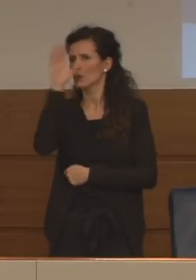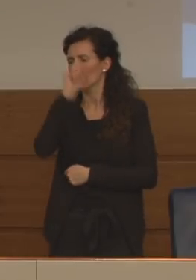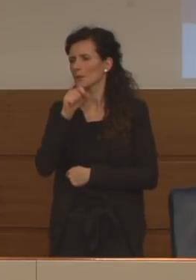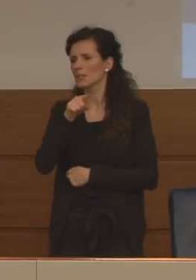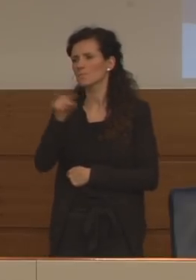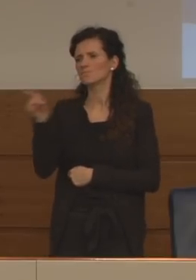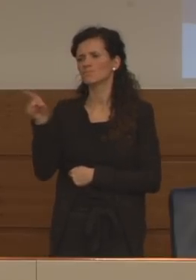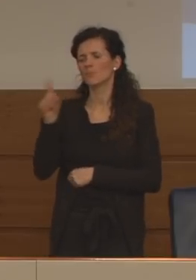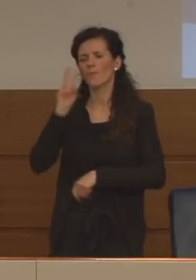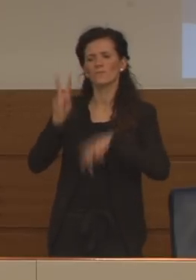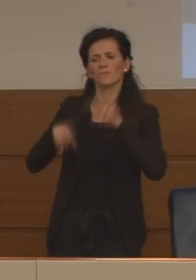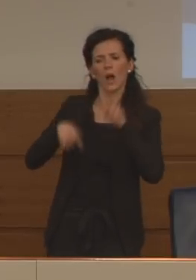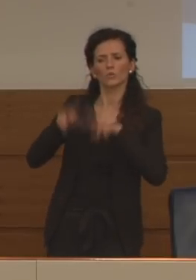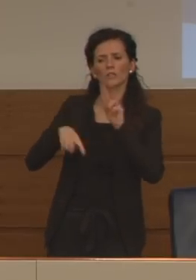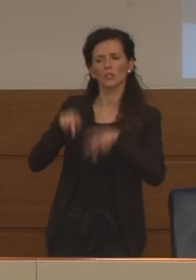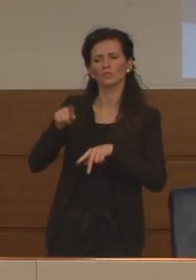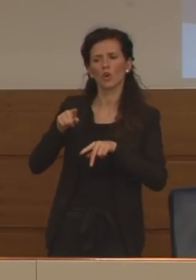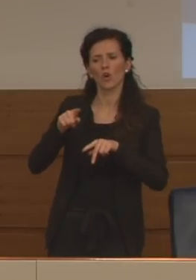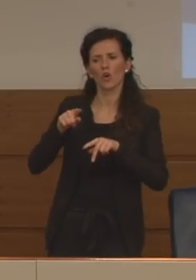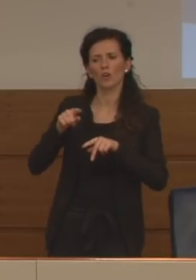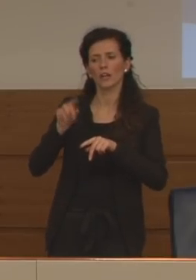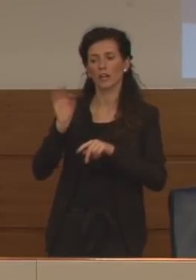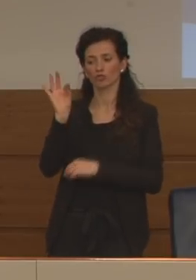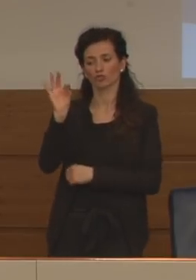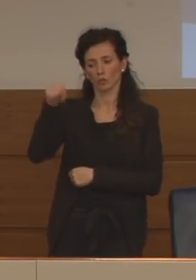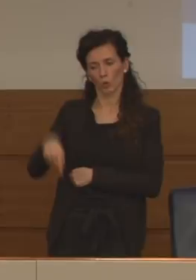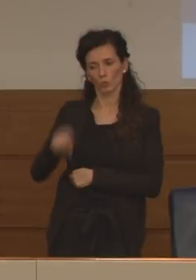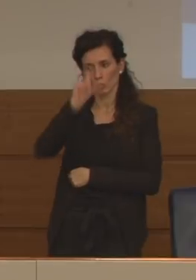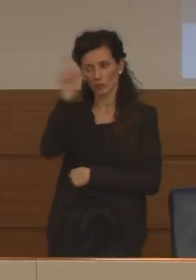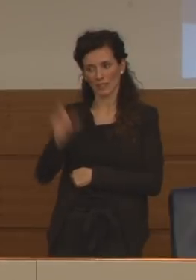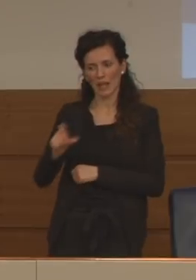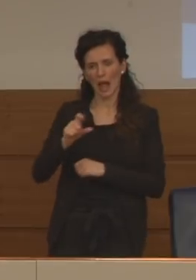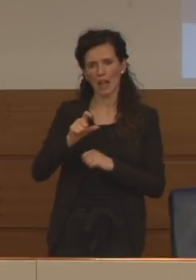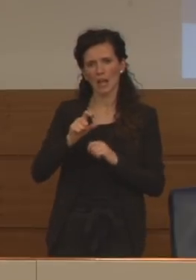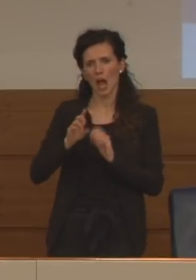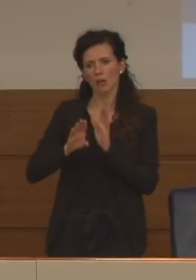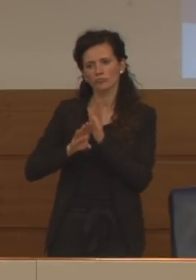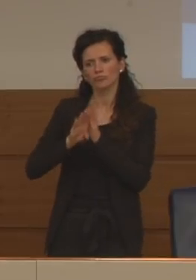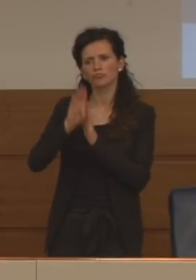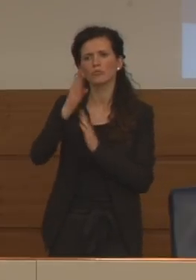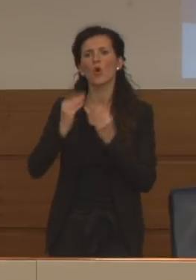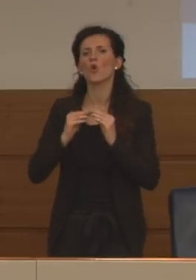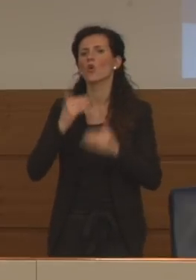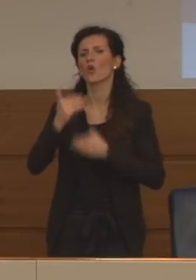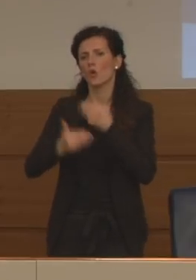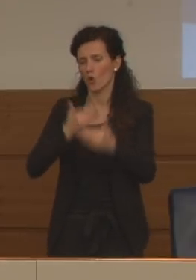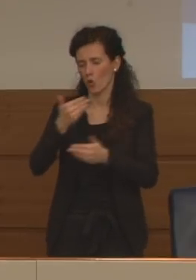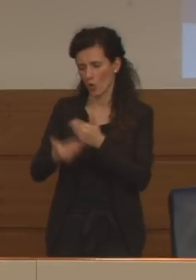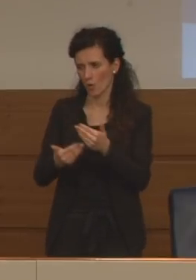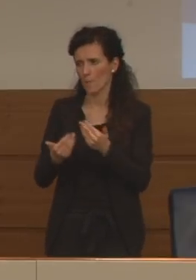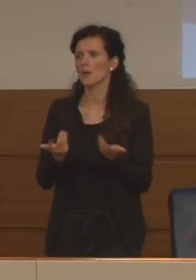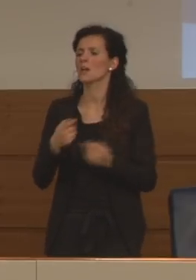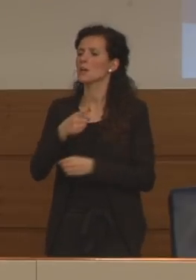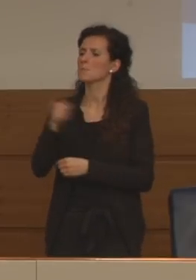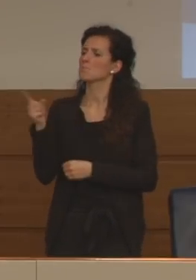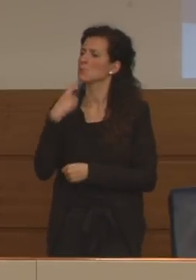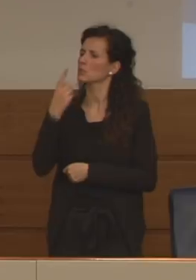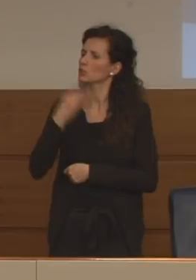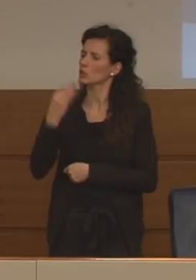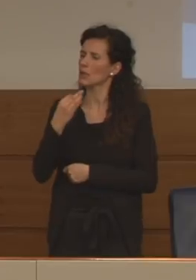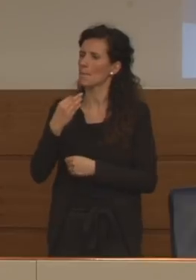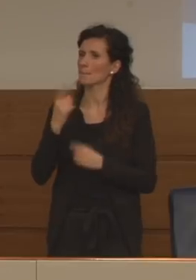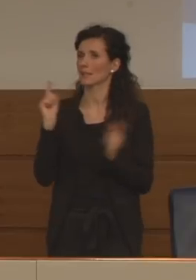dell'andamento e ovviamente voi avete spesso ripetuto che è difficile ragionare sui